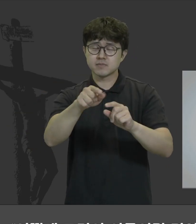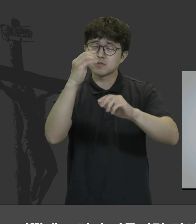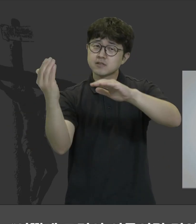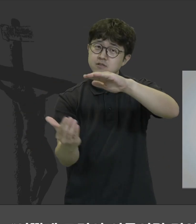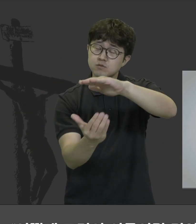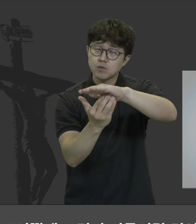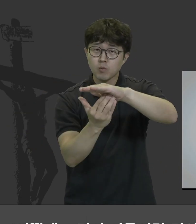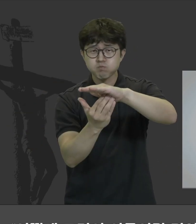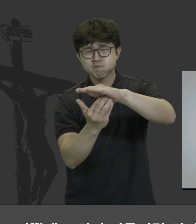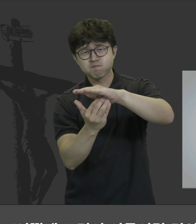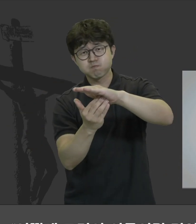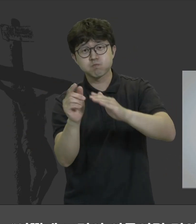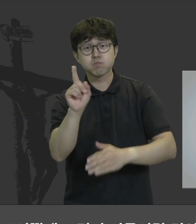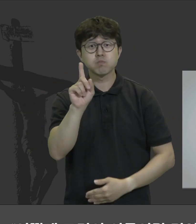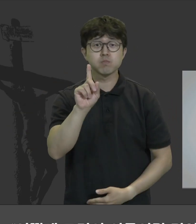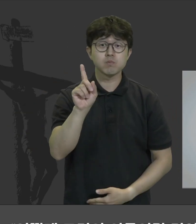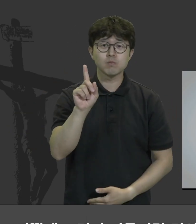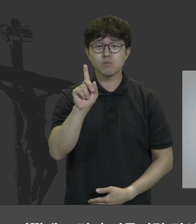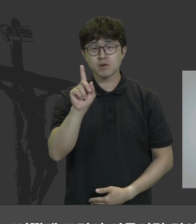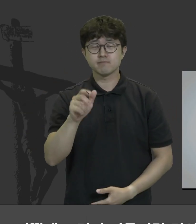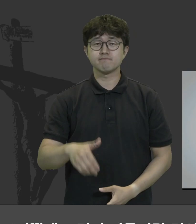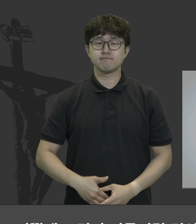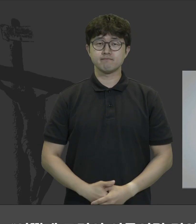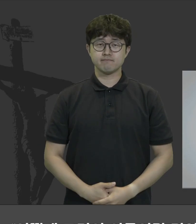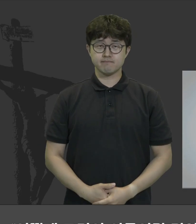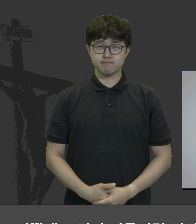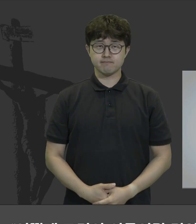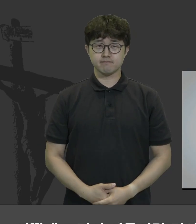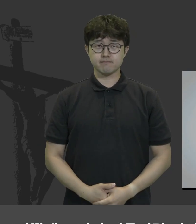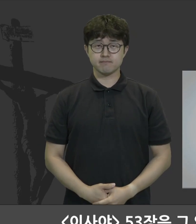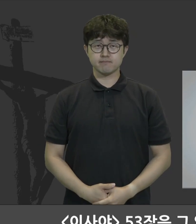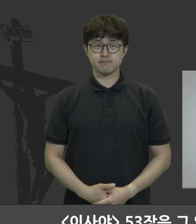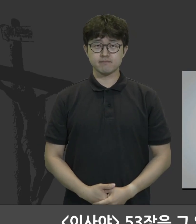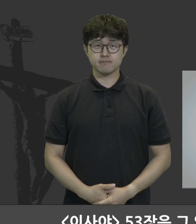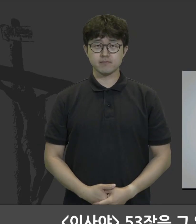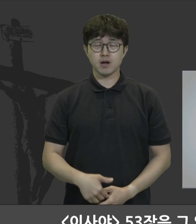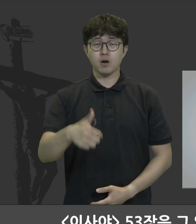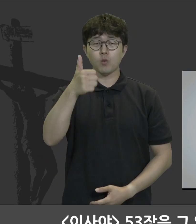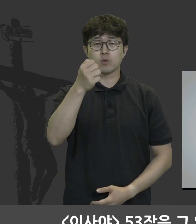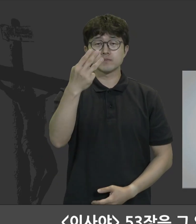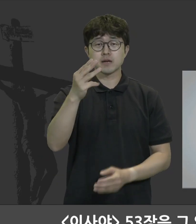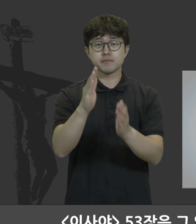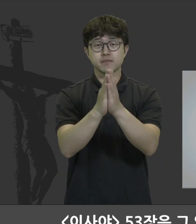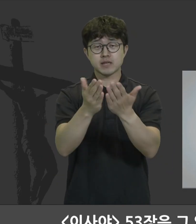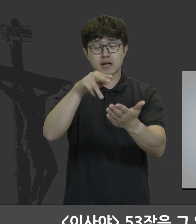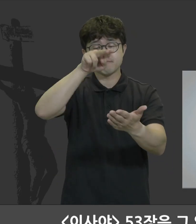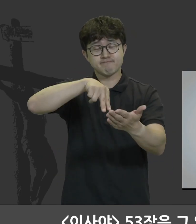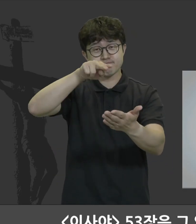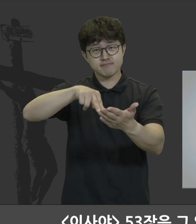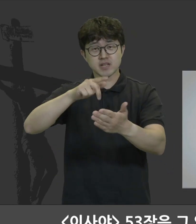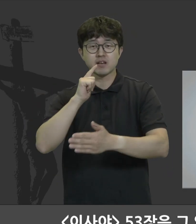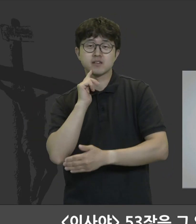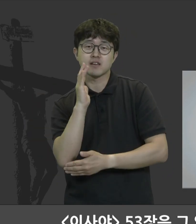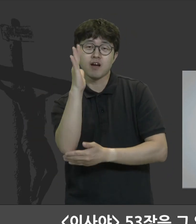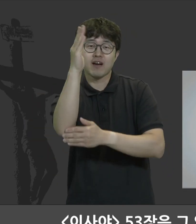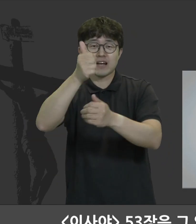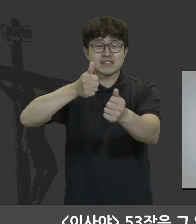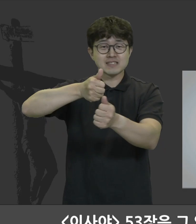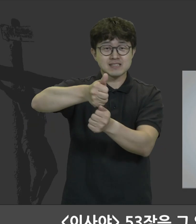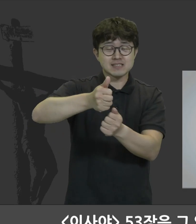그것이 이루어질 것인가? 라는 질문을 하게 됩니다. 이사야 53장은 그 영광과 승리가 많은